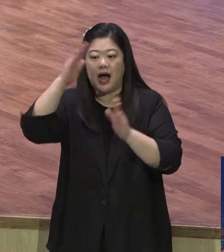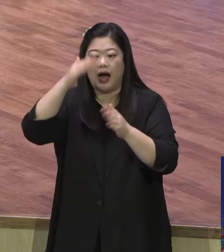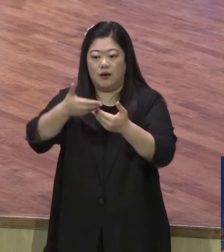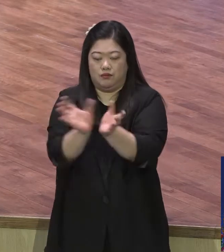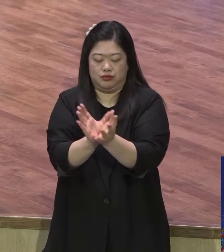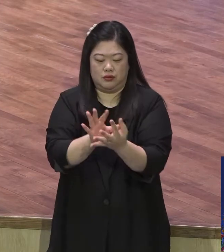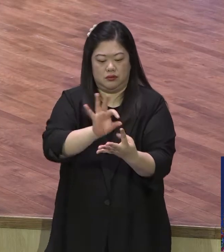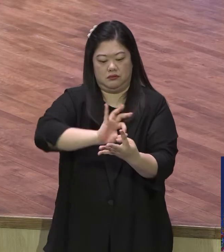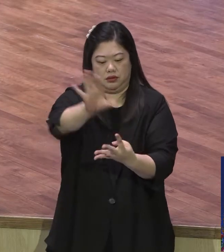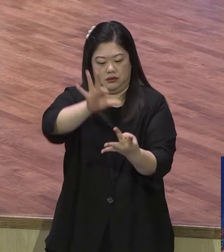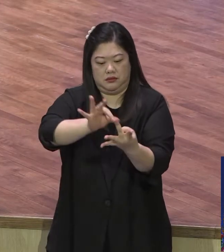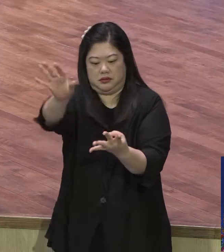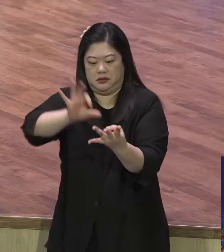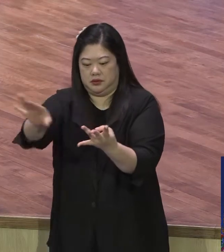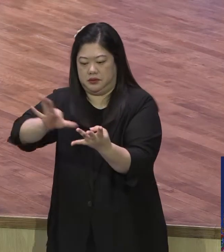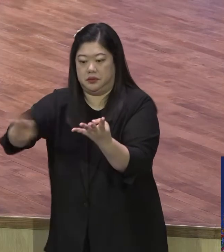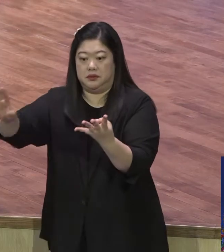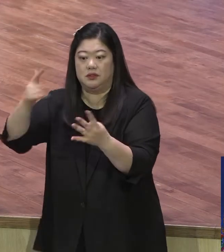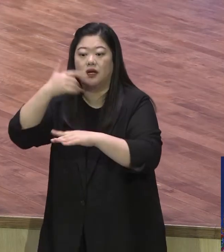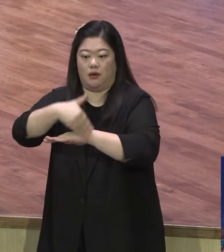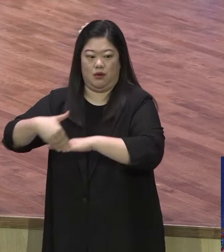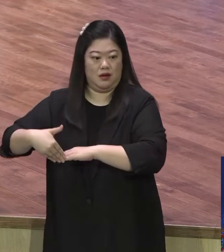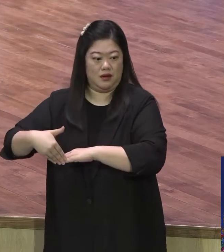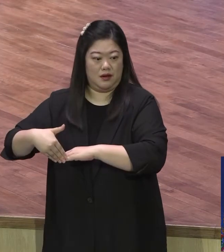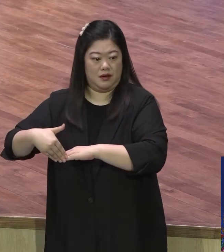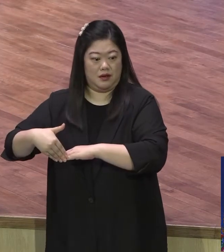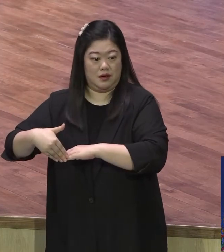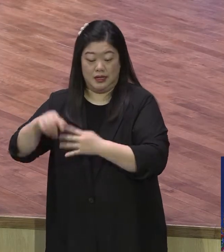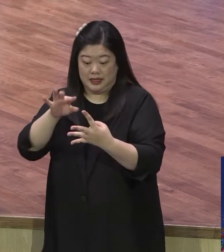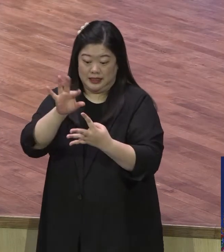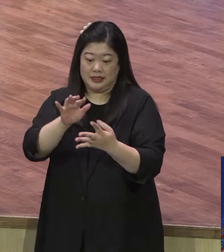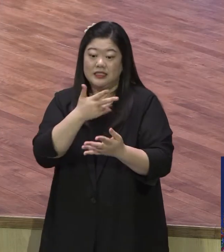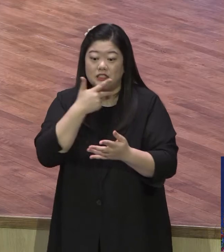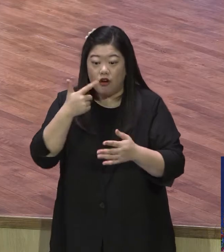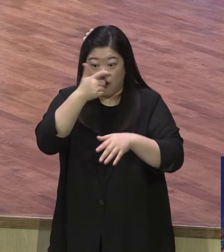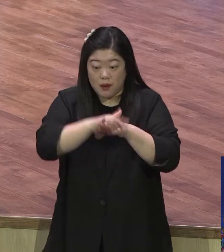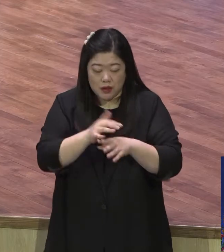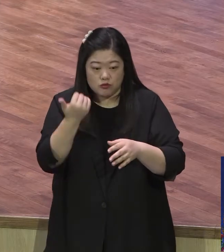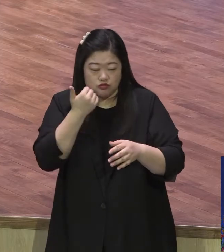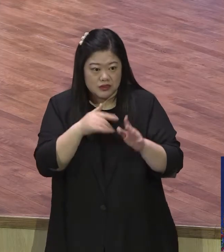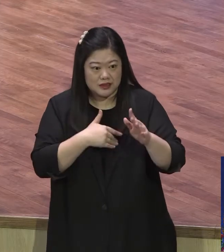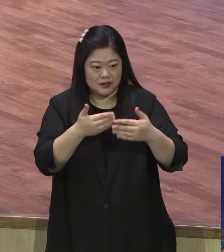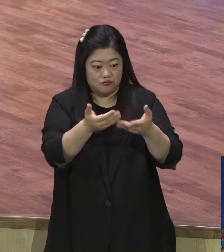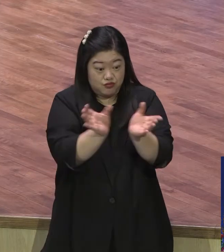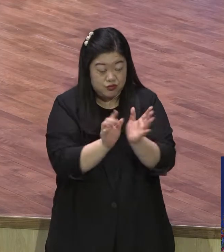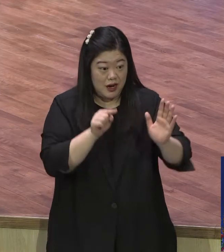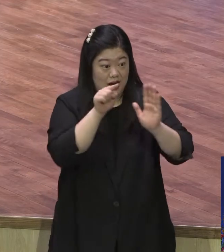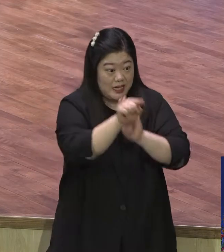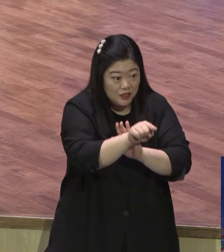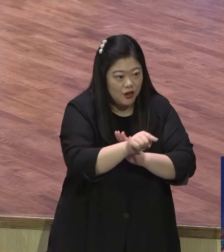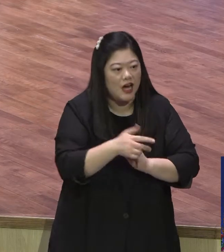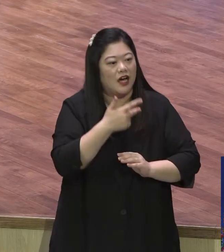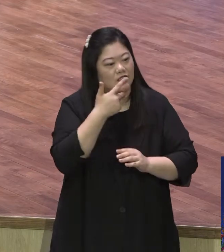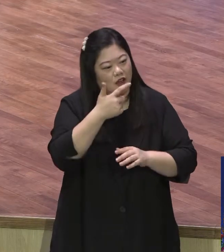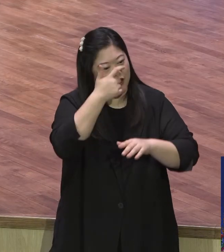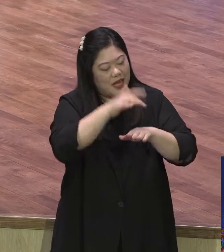영상 막 돌아가고 있고 성교 지금 현장들을 다 보고 한번 쭉 보고 그렇게 여러분 가시기 바랍니다